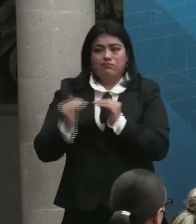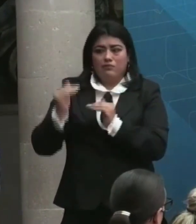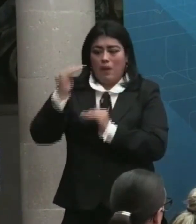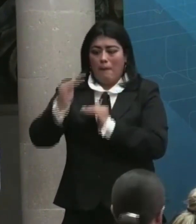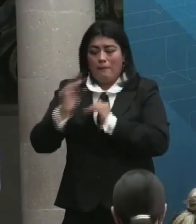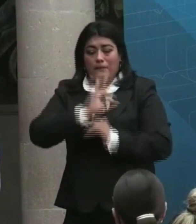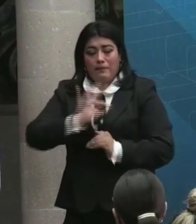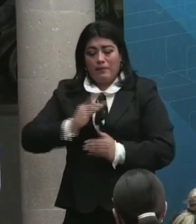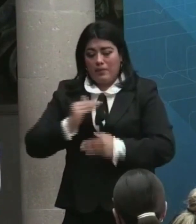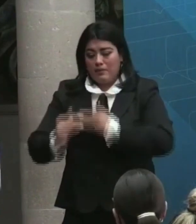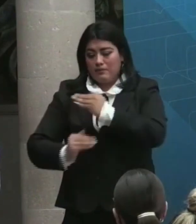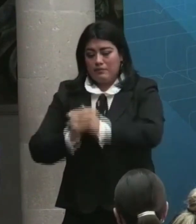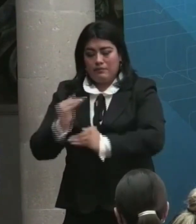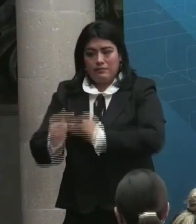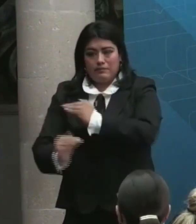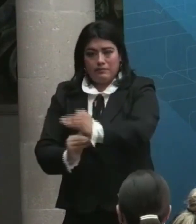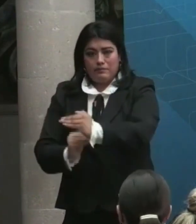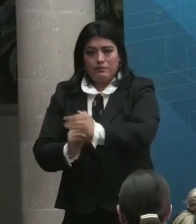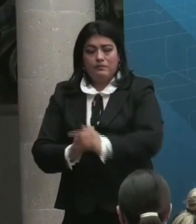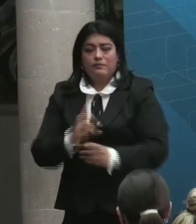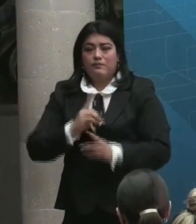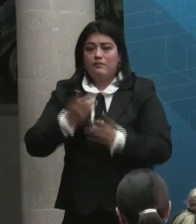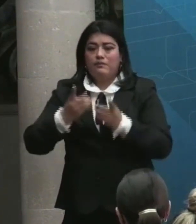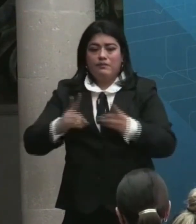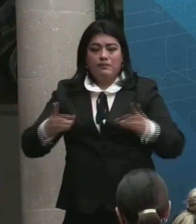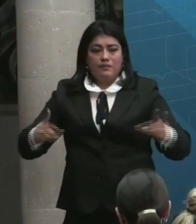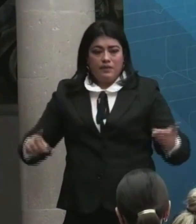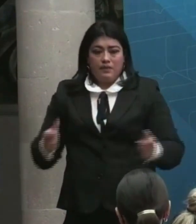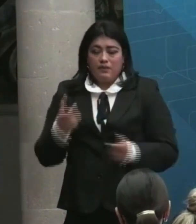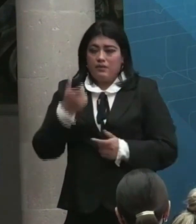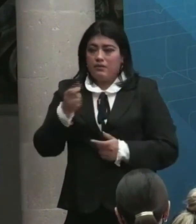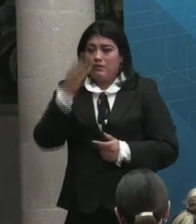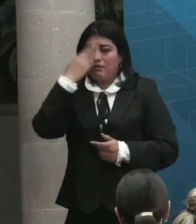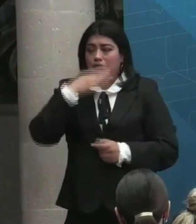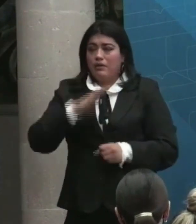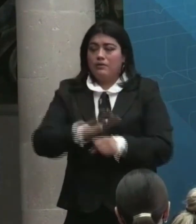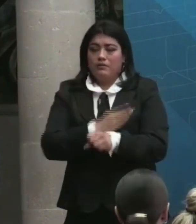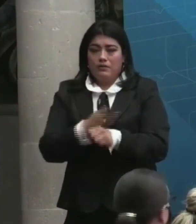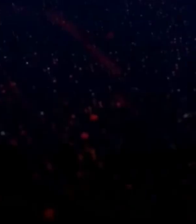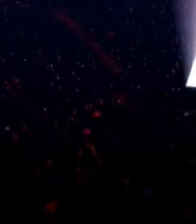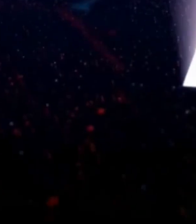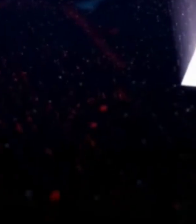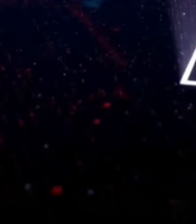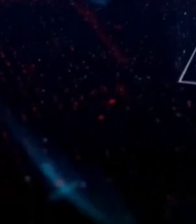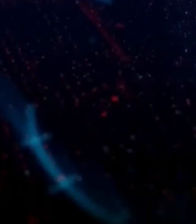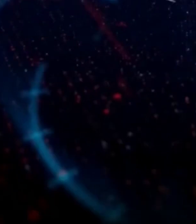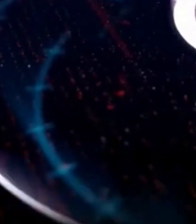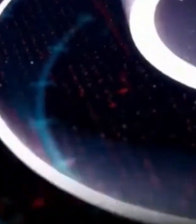en un mejor y mayor desarrollo económico para el bienestar de la población.